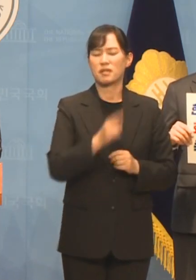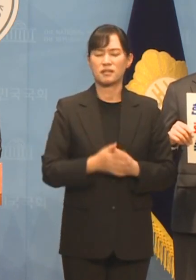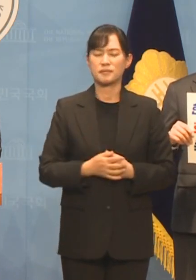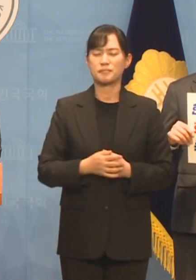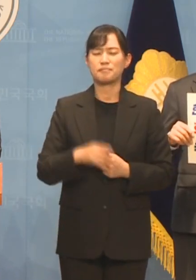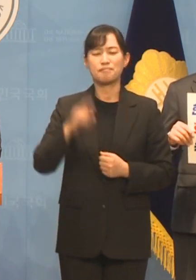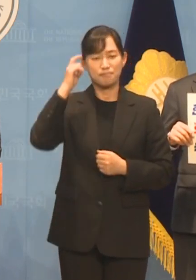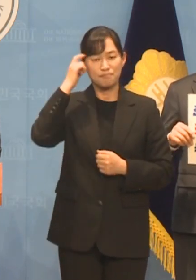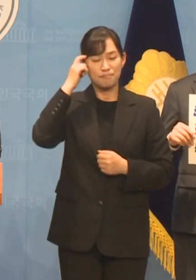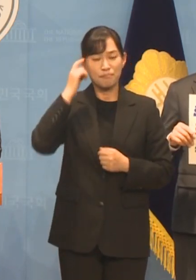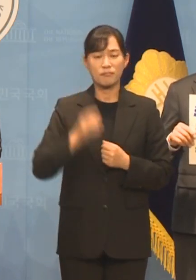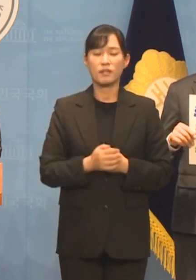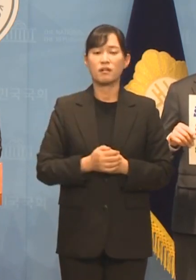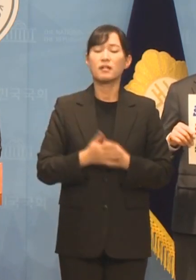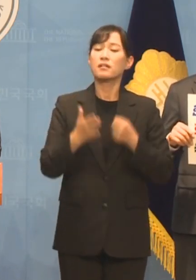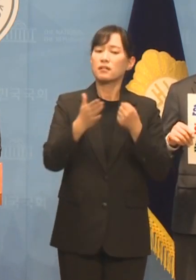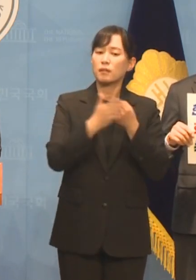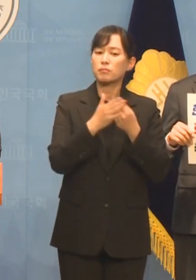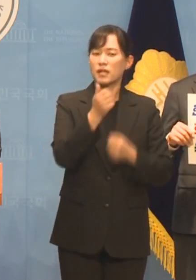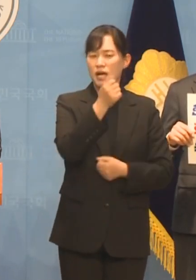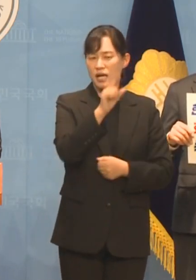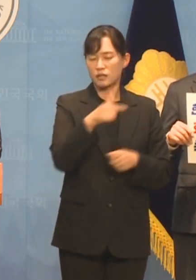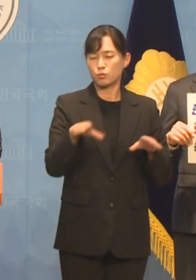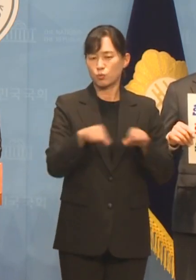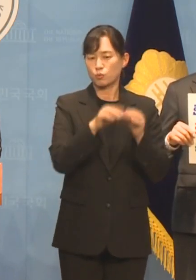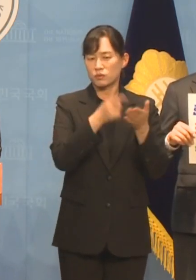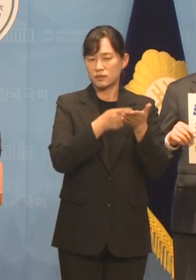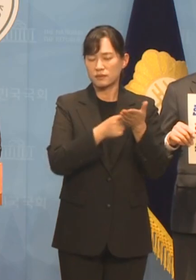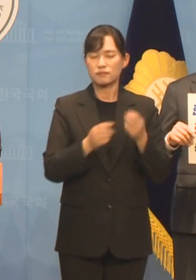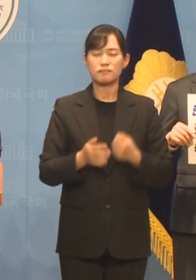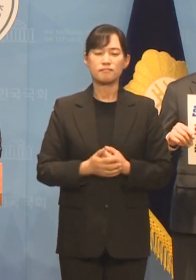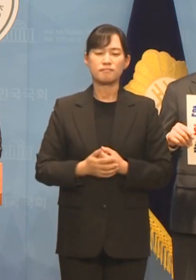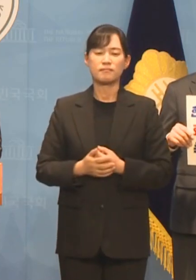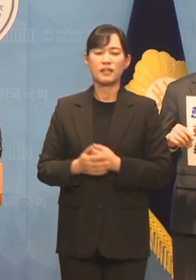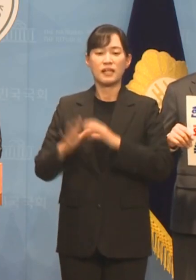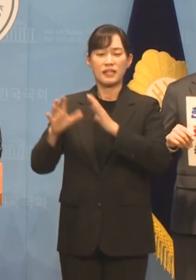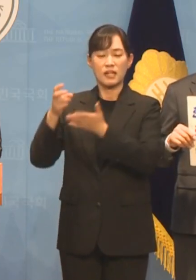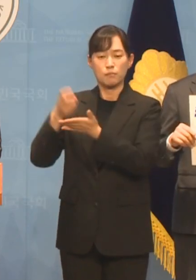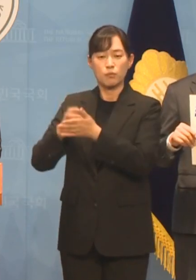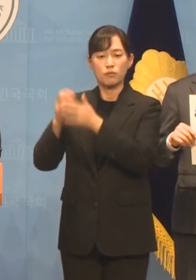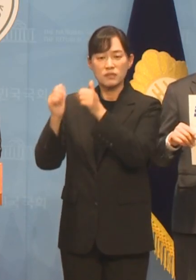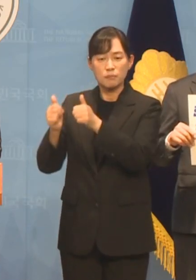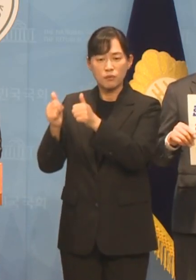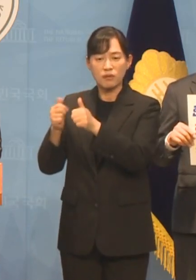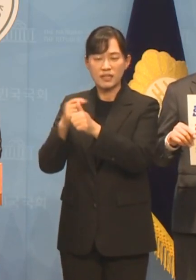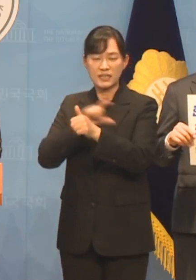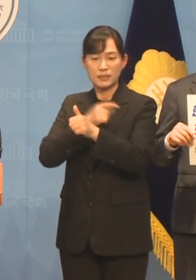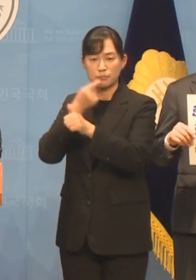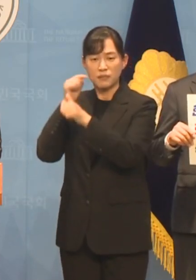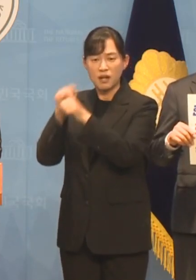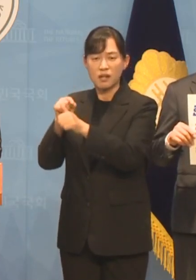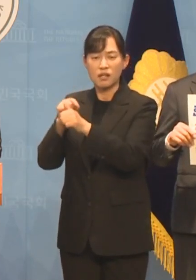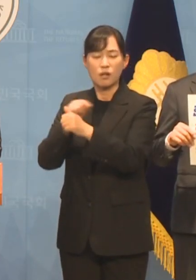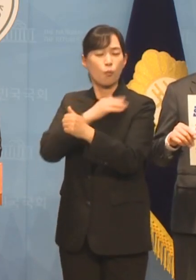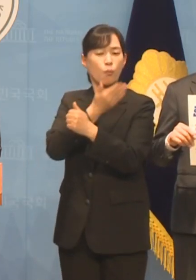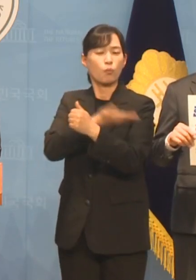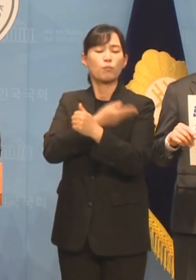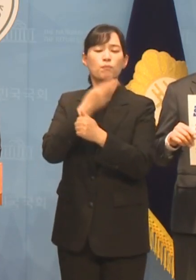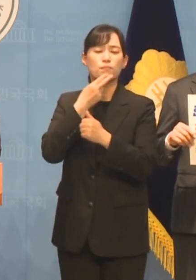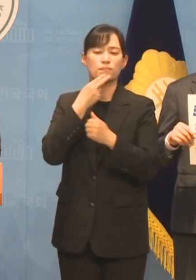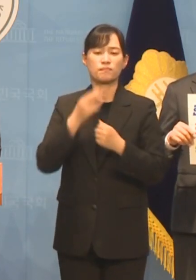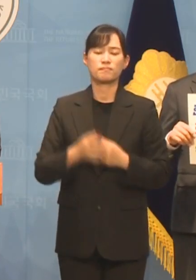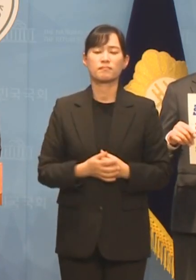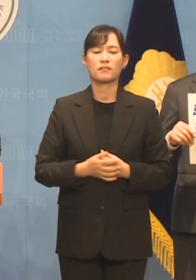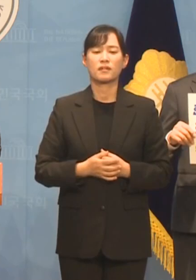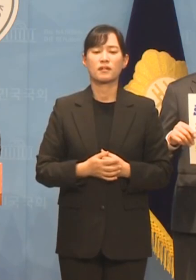저는 생각합니다. 그러므로 한덕수 총리는 헌법재판관을 지명할 자격이 없고 권한이 없습니다.